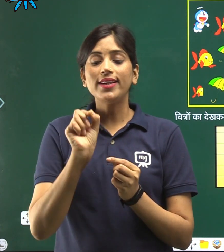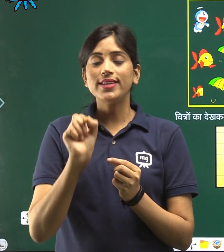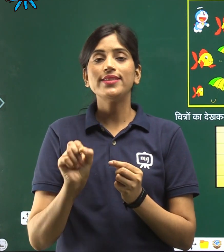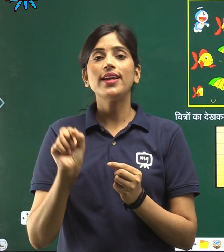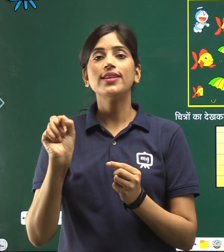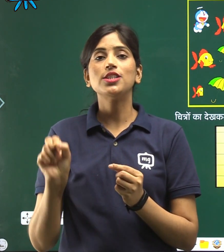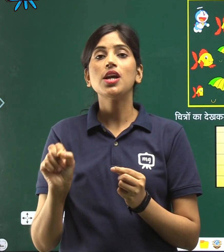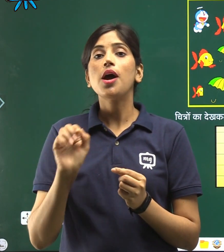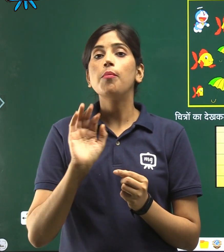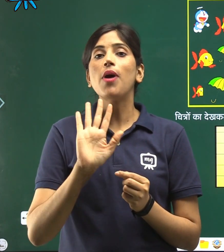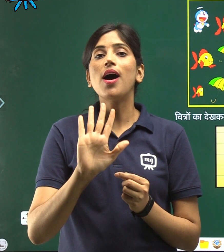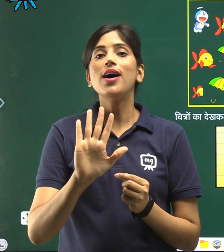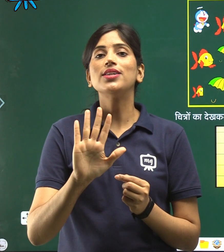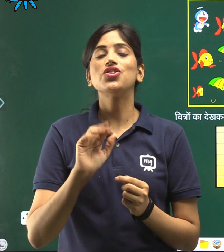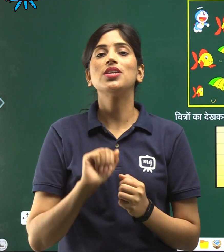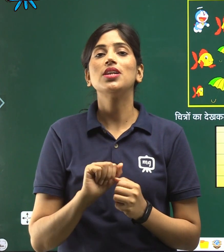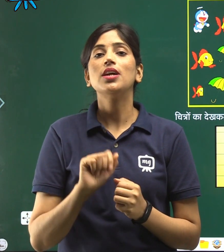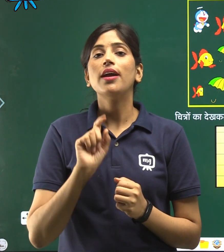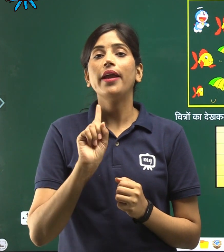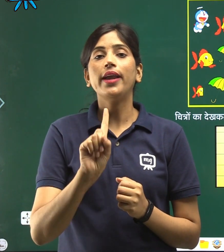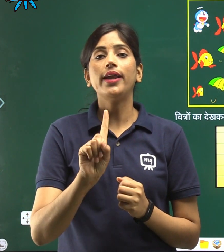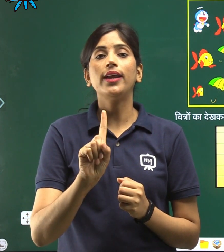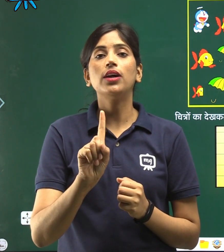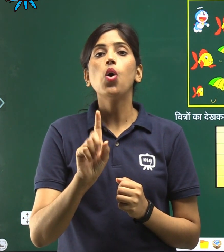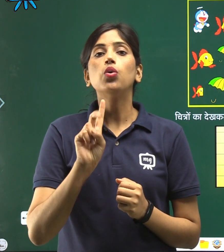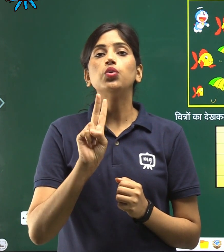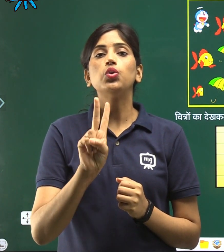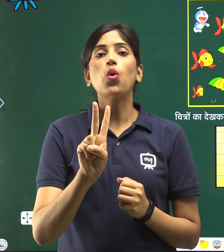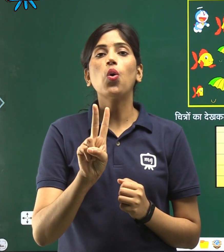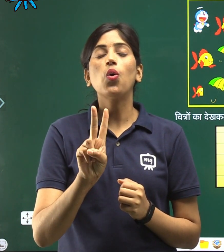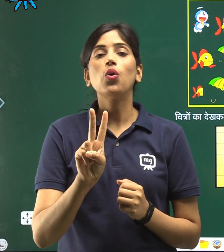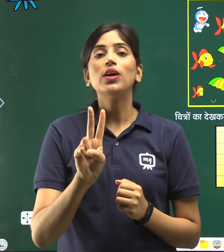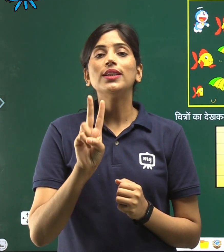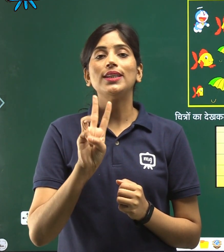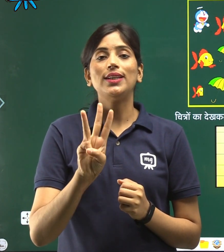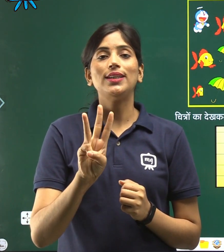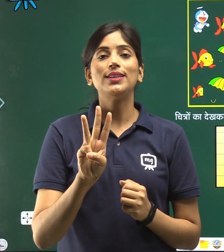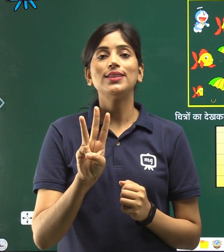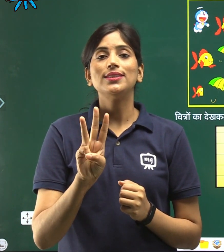5। 1, 2,